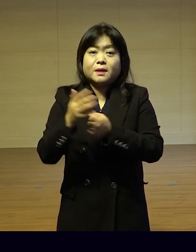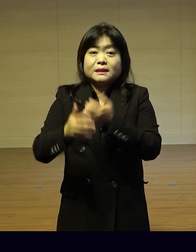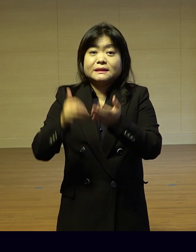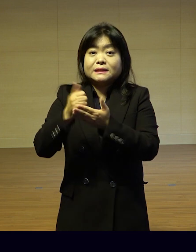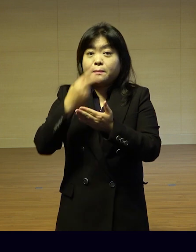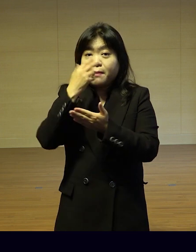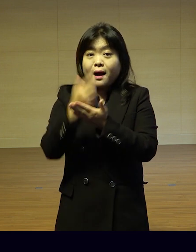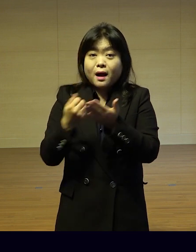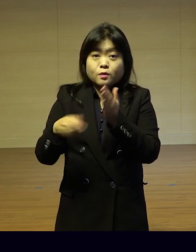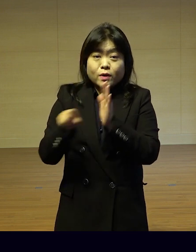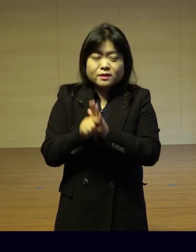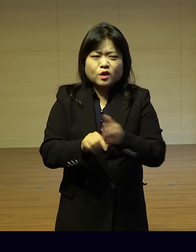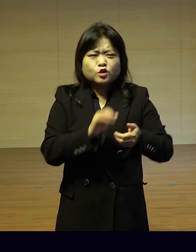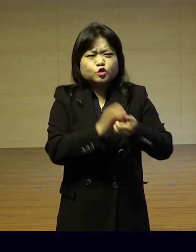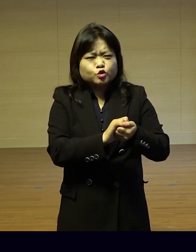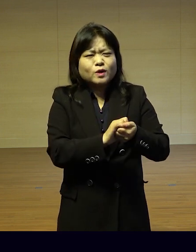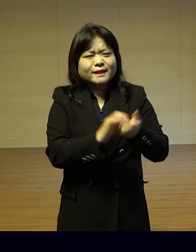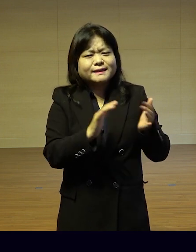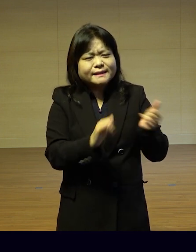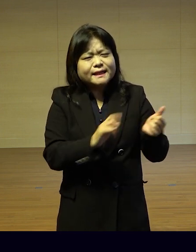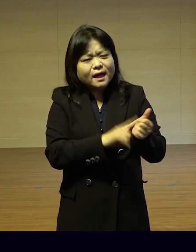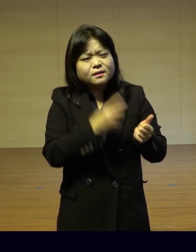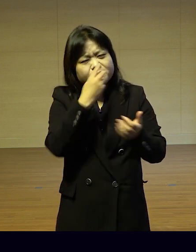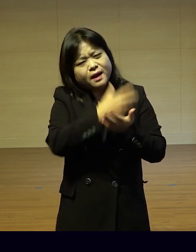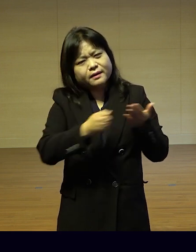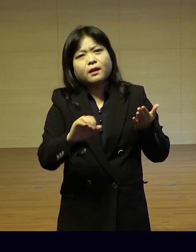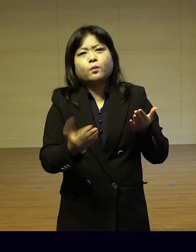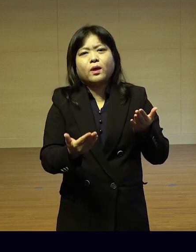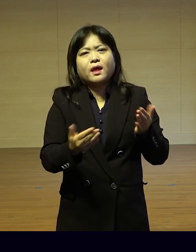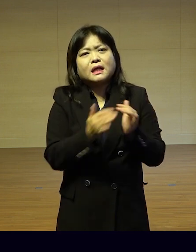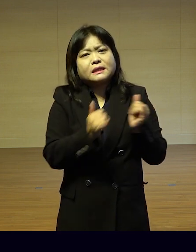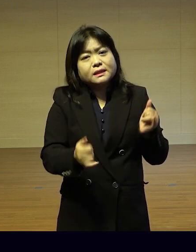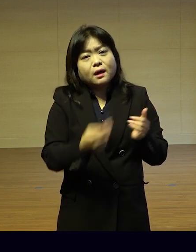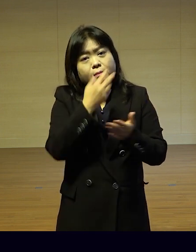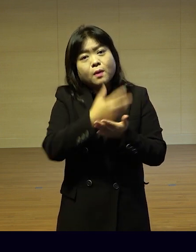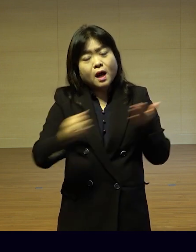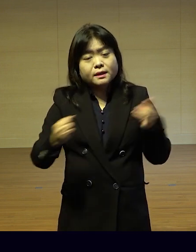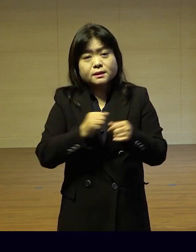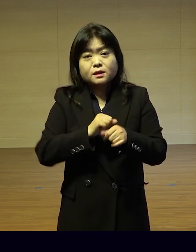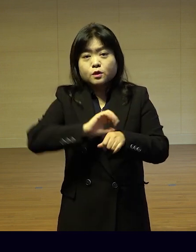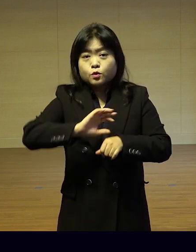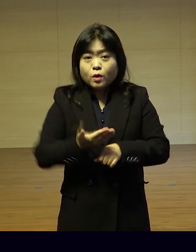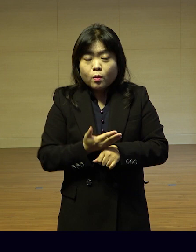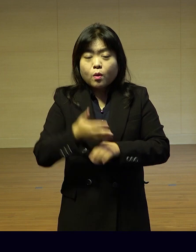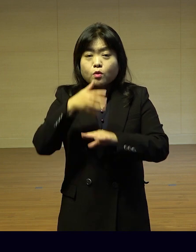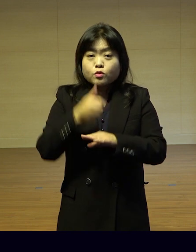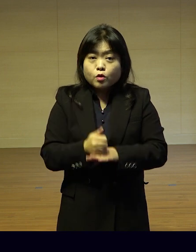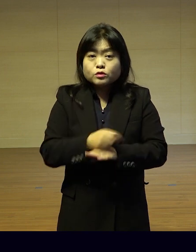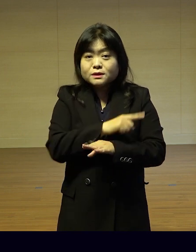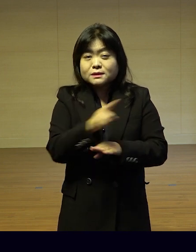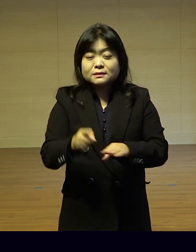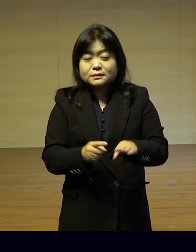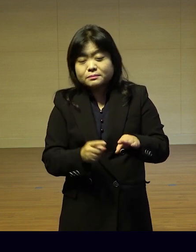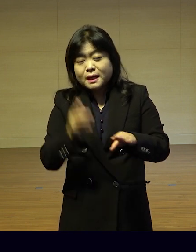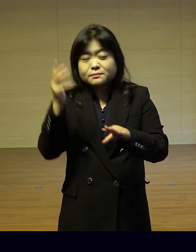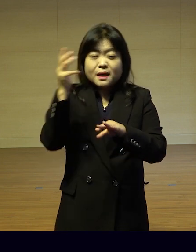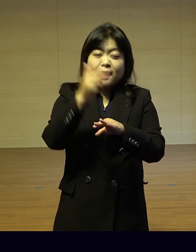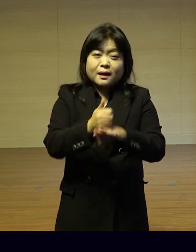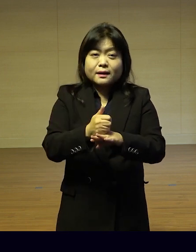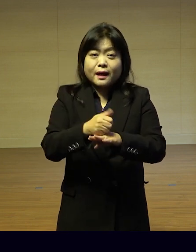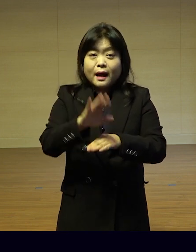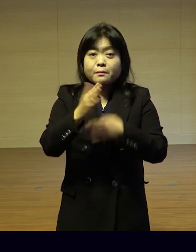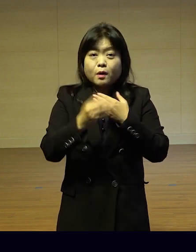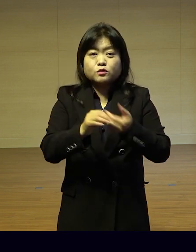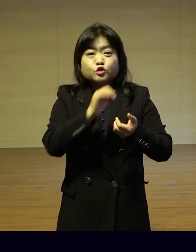위해서는 결국은 그 유한자를 파악을 해야 돼요. 유한자 파악이 심화되고 그 궁극치에 올라가면은